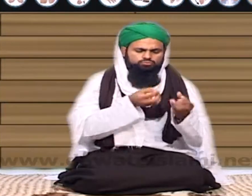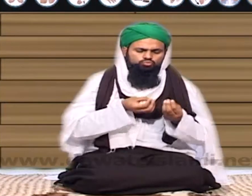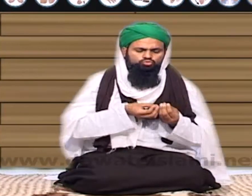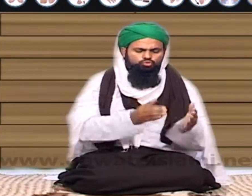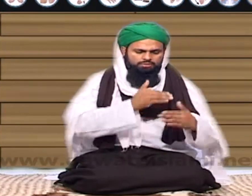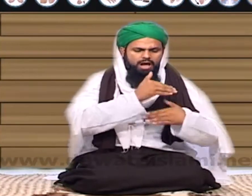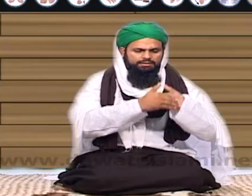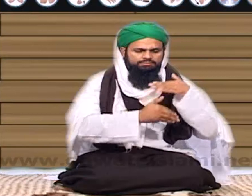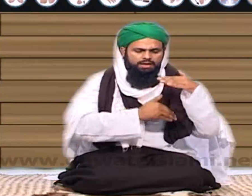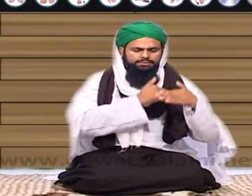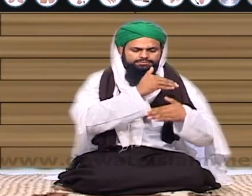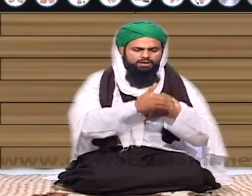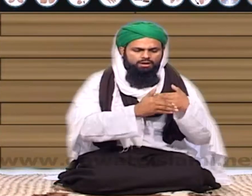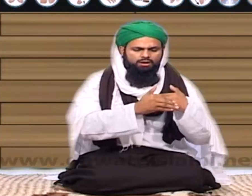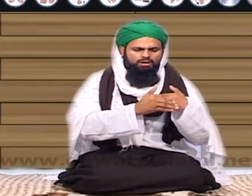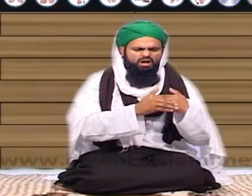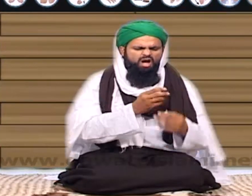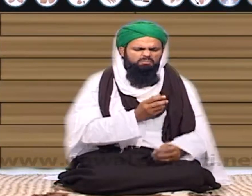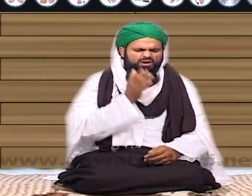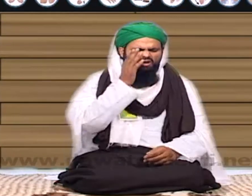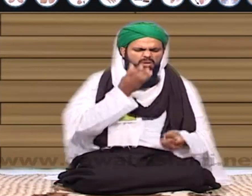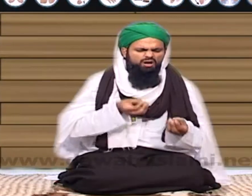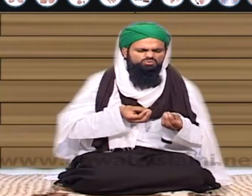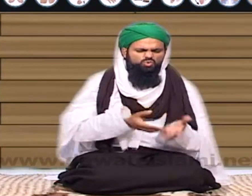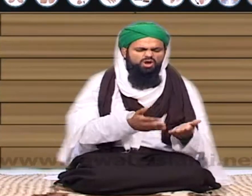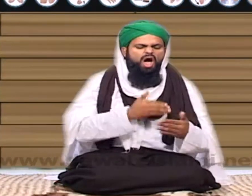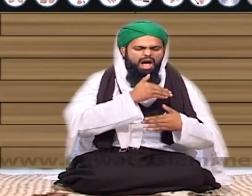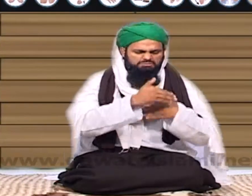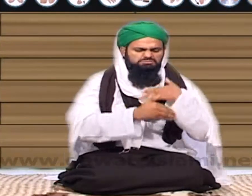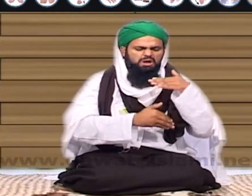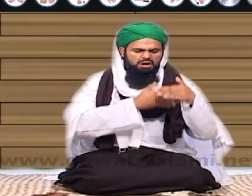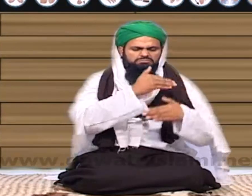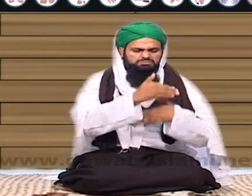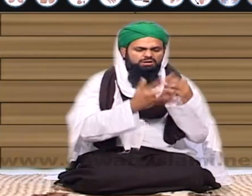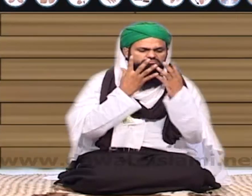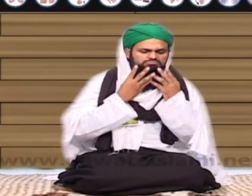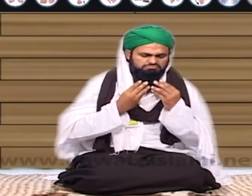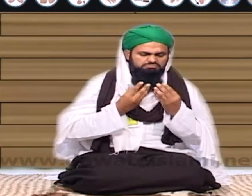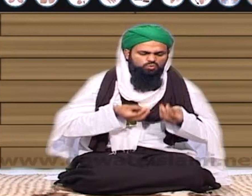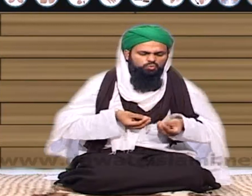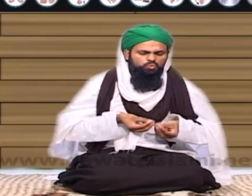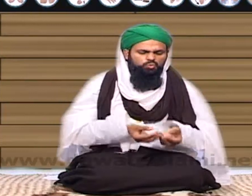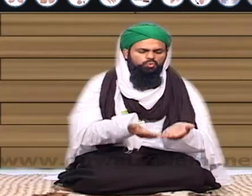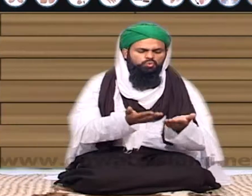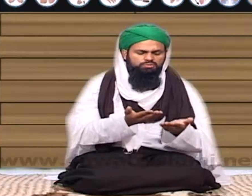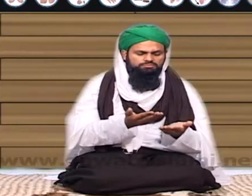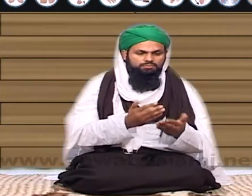ہم اپنی بنائیں گے. ٹھیک ہے, فی الحال تو نماز شروع کی ہے, آہستہ انشاءاللہ داڑھی بنائیں گے.